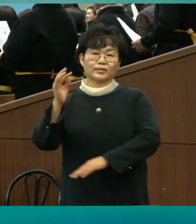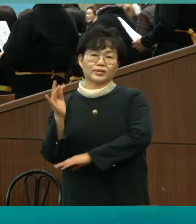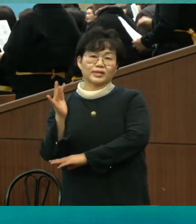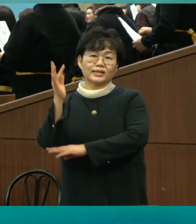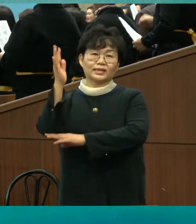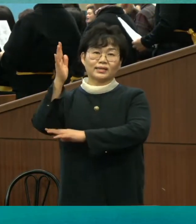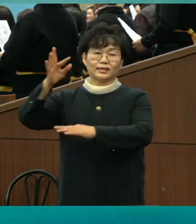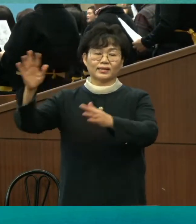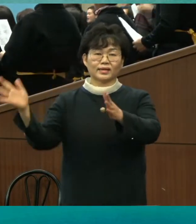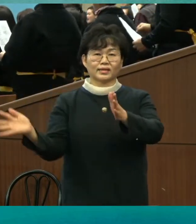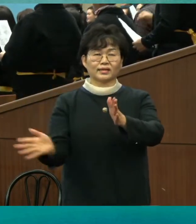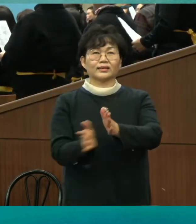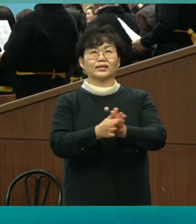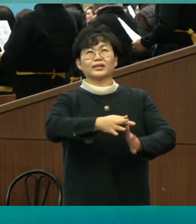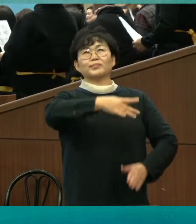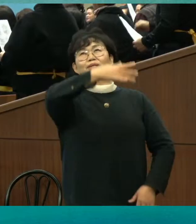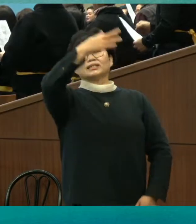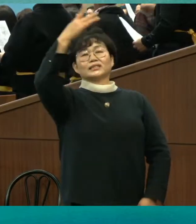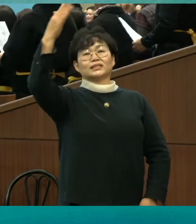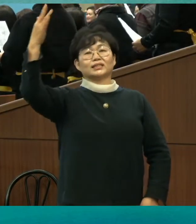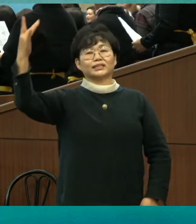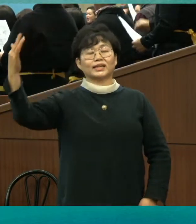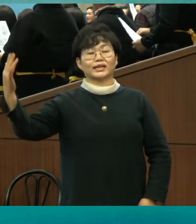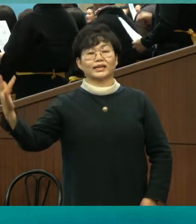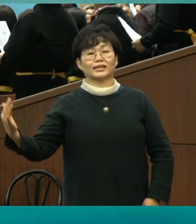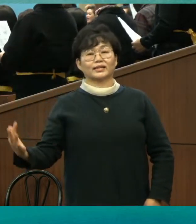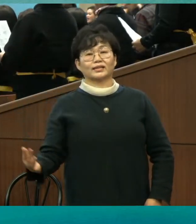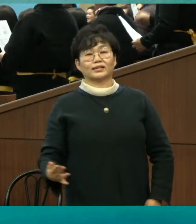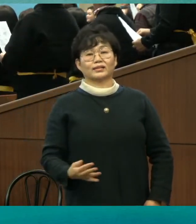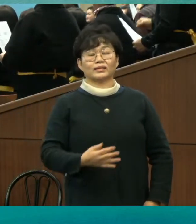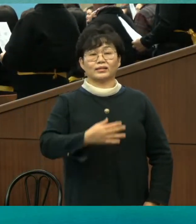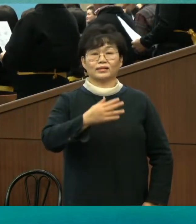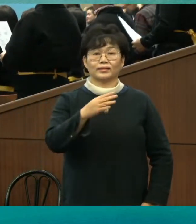영광 찬란하게